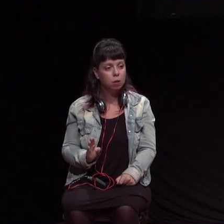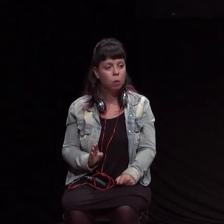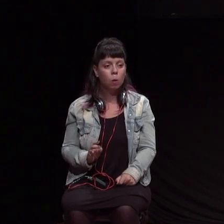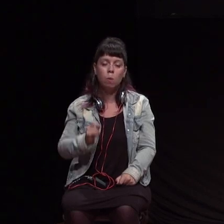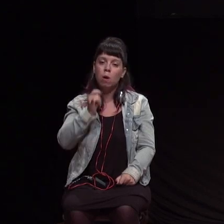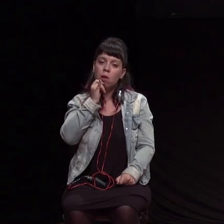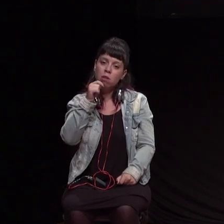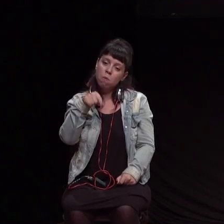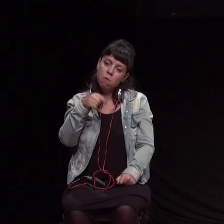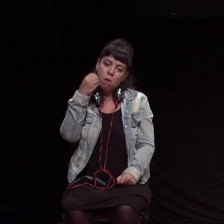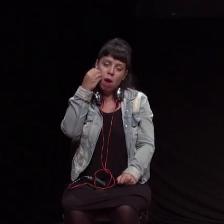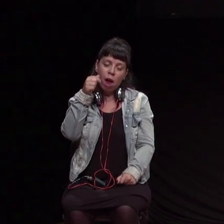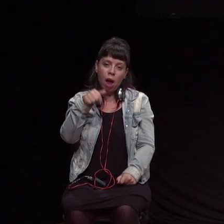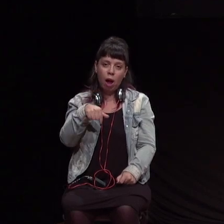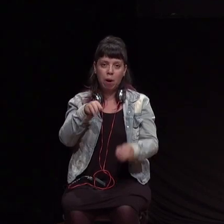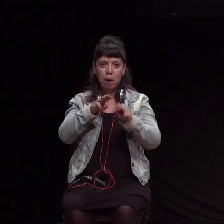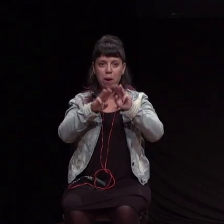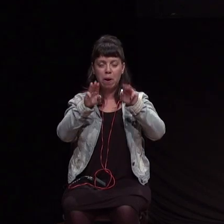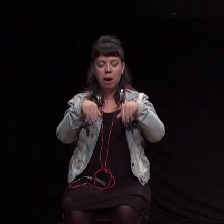esse museu MASP.